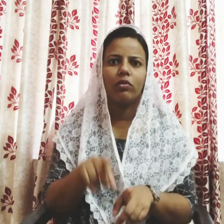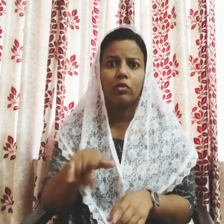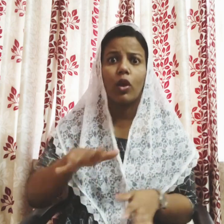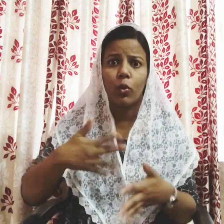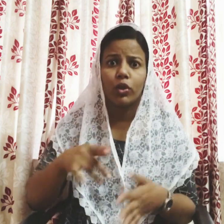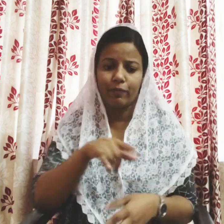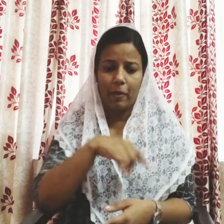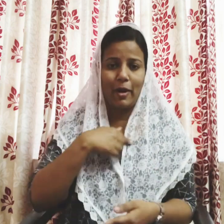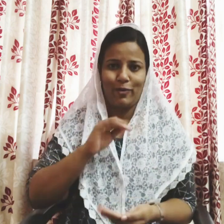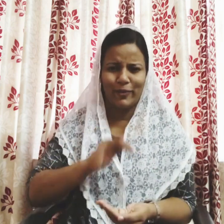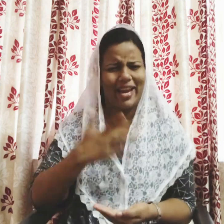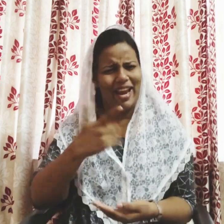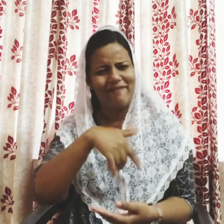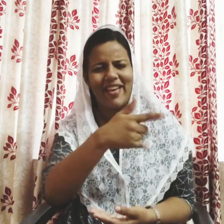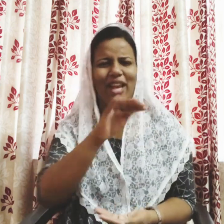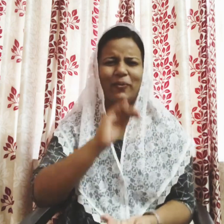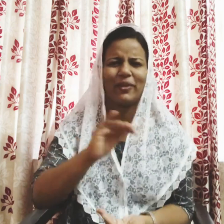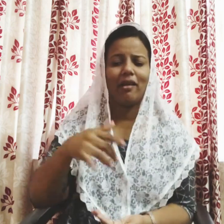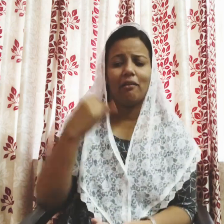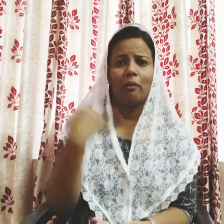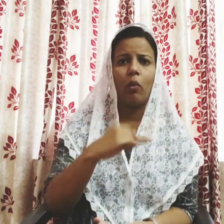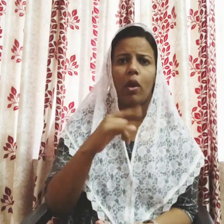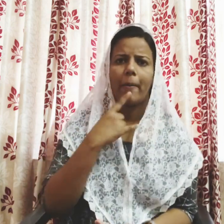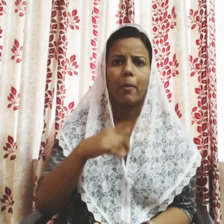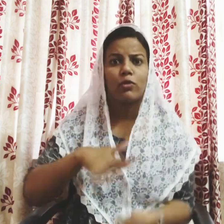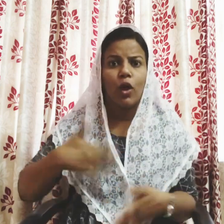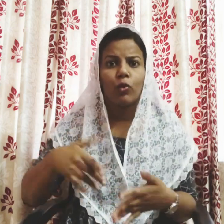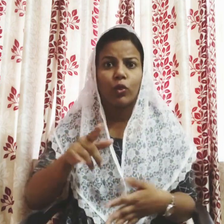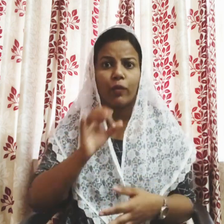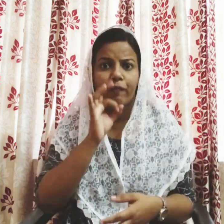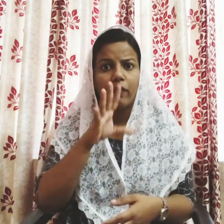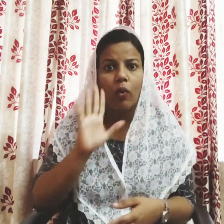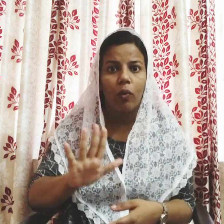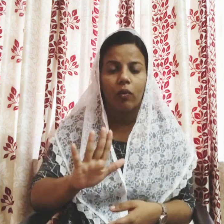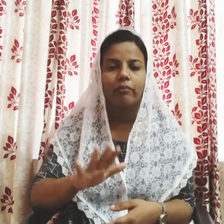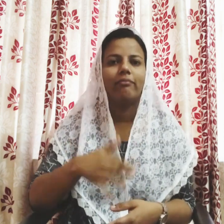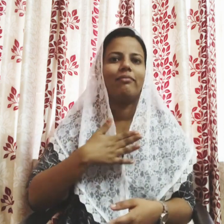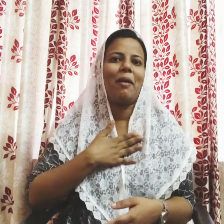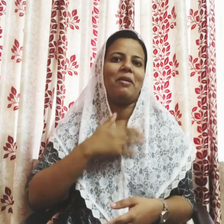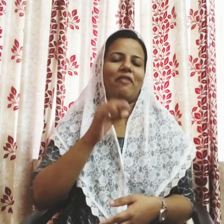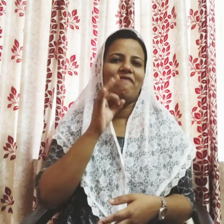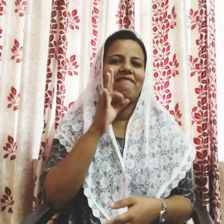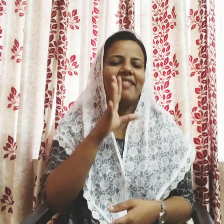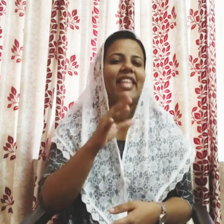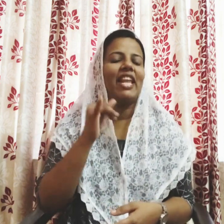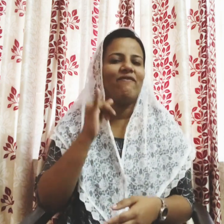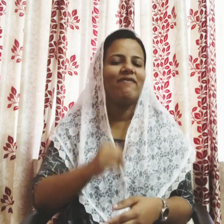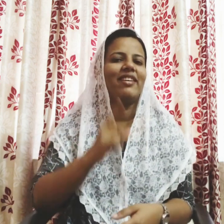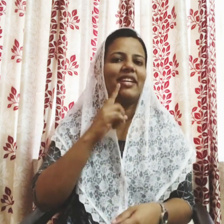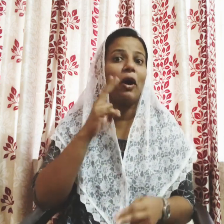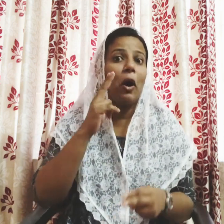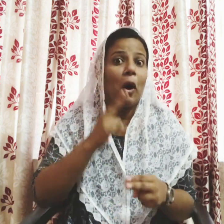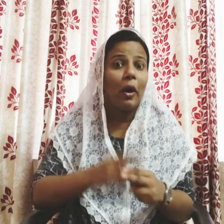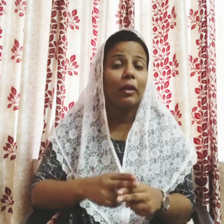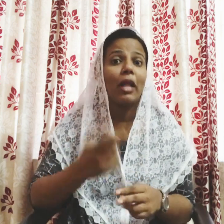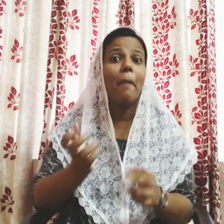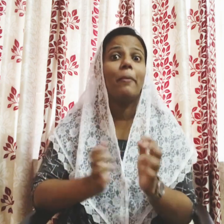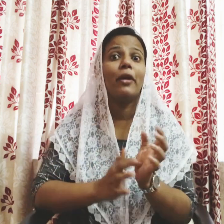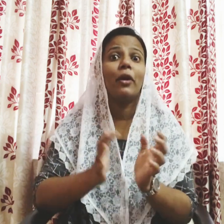നിങ്ങൾക്ക് സന്തോഷമാണോ ഉണ്ടാകുന്നത്, അതോ നിങ്ങൾക്ക് വേദനയാണോ ഉണ്ടാകുന്നത്? അത് നിങ്ങൾക്ക് വേദനയാണ് ഉണ്ടാക്കുന്നതെങ്കിൽ ഒന്ന് ചിന്തിച്ച് നോക്കി, സ്വർഗസ്ഥനായ നമ്മുടെ പിതാവിന്